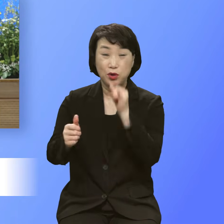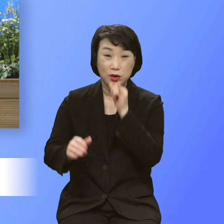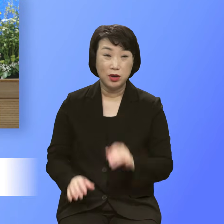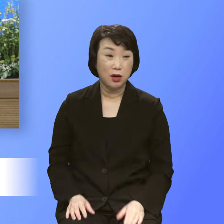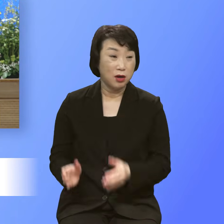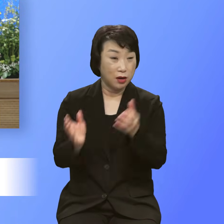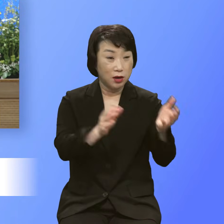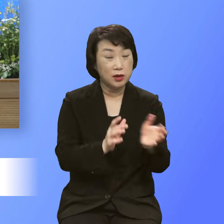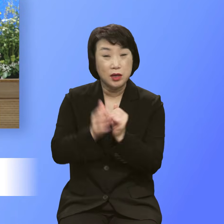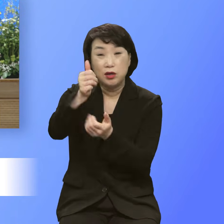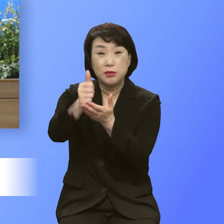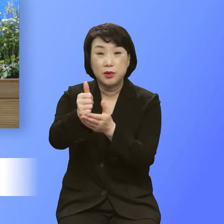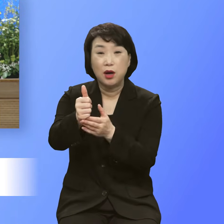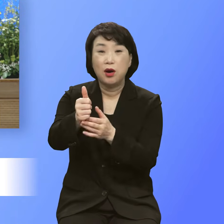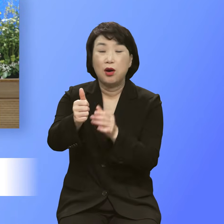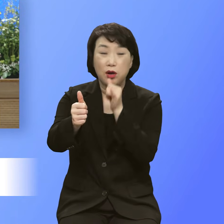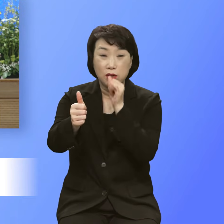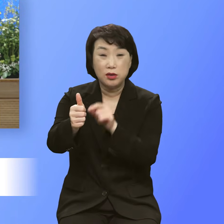너는